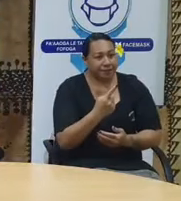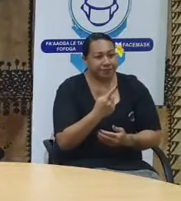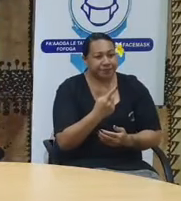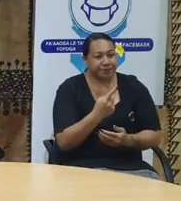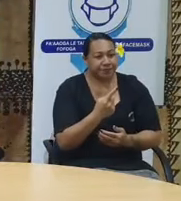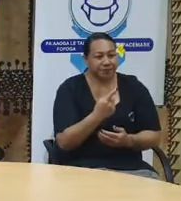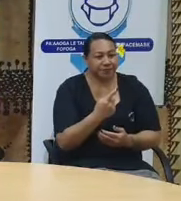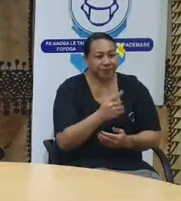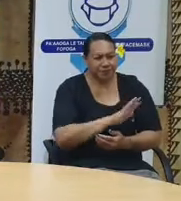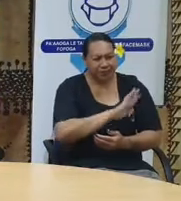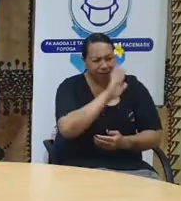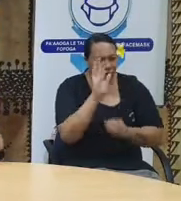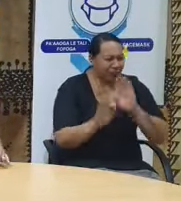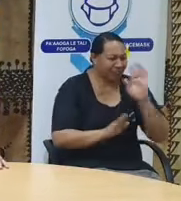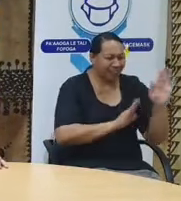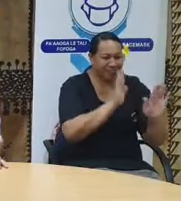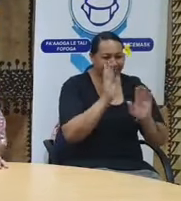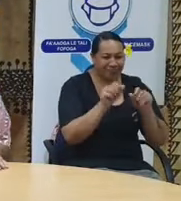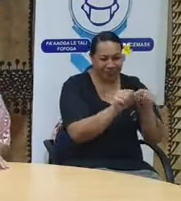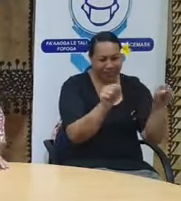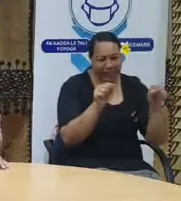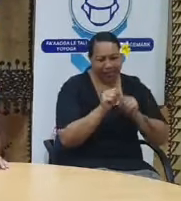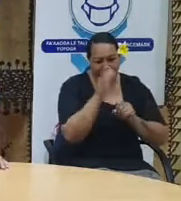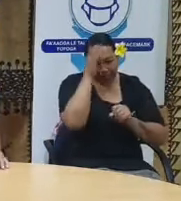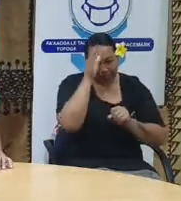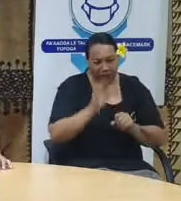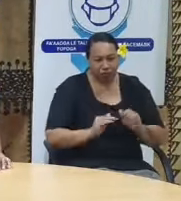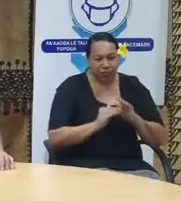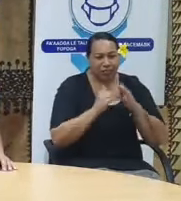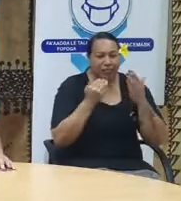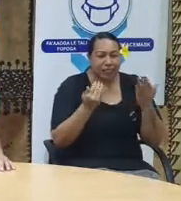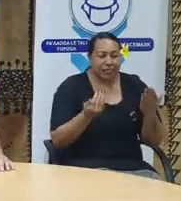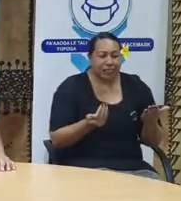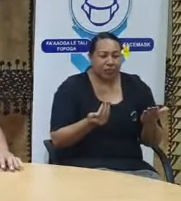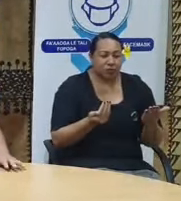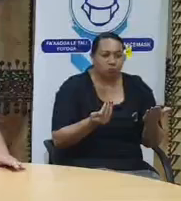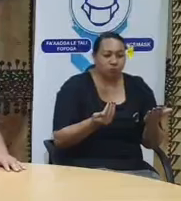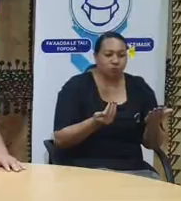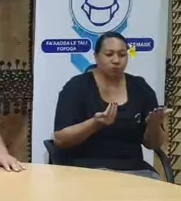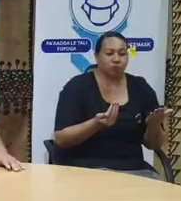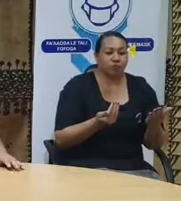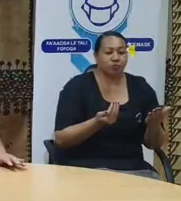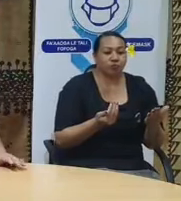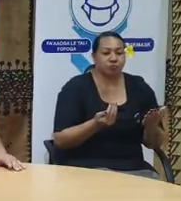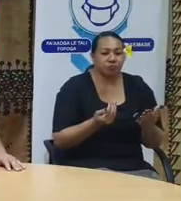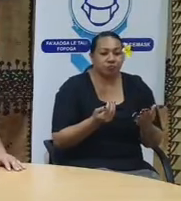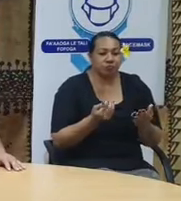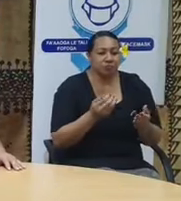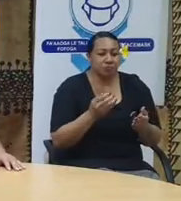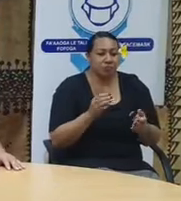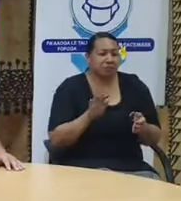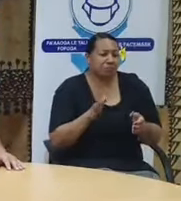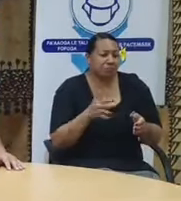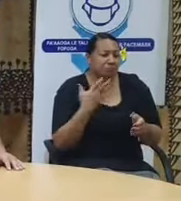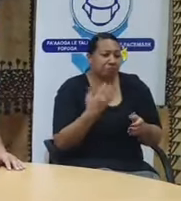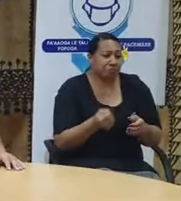Whāwhiroi a tō i tātū o tūnu, mai ona ātūru lunga, mai si o rama i ona papa tū